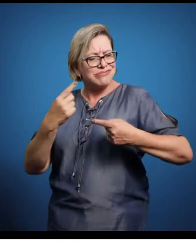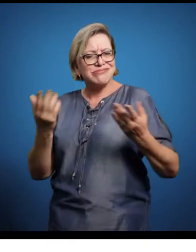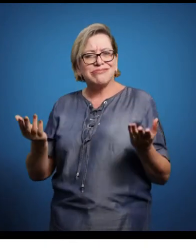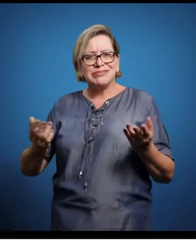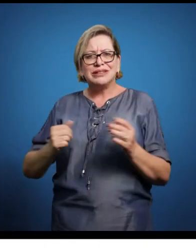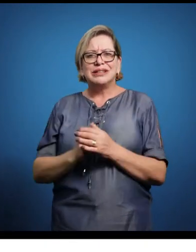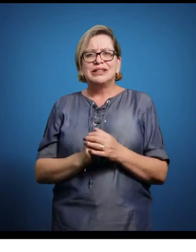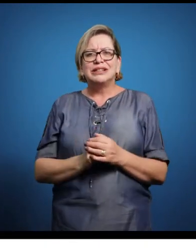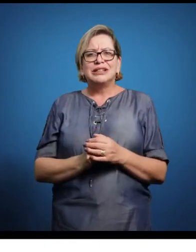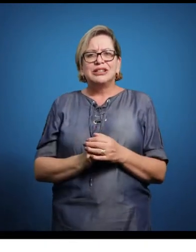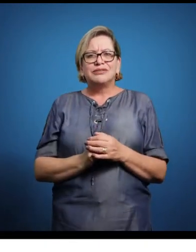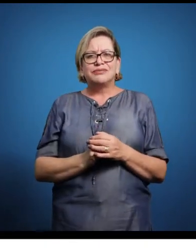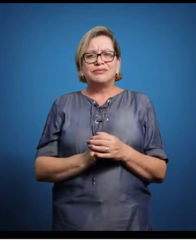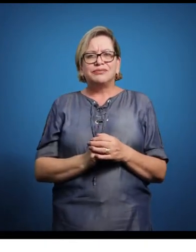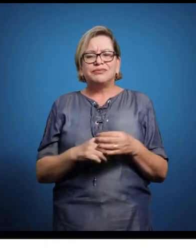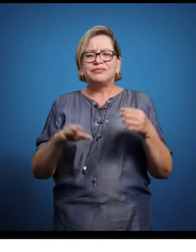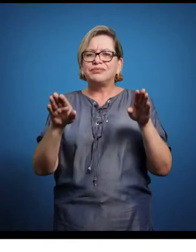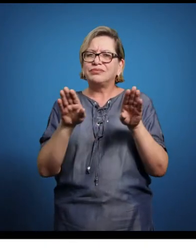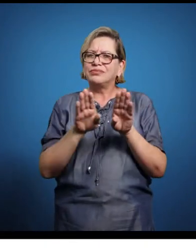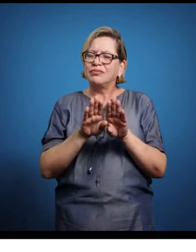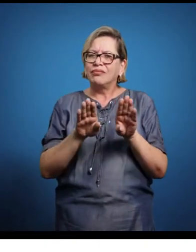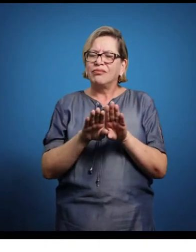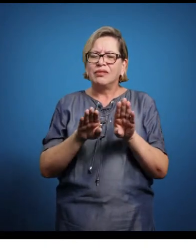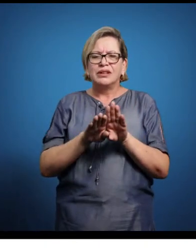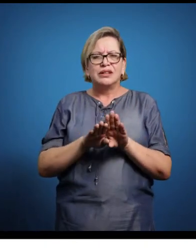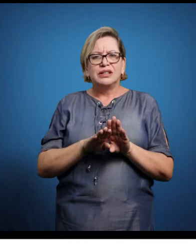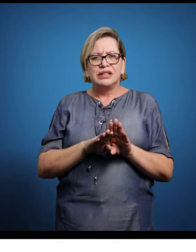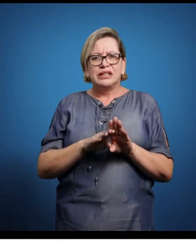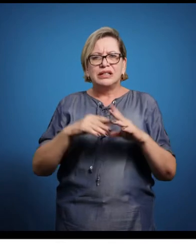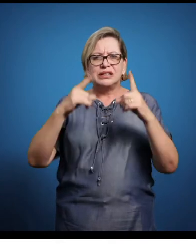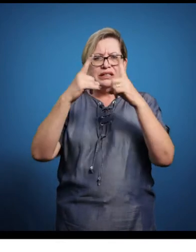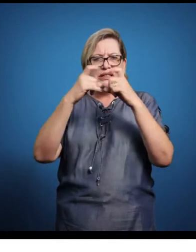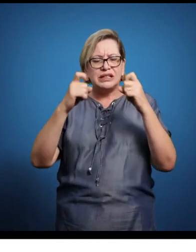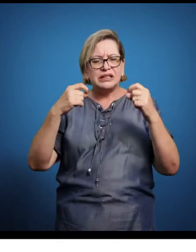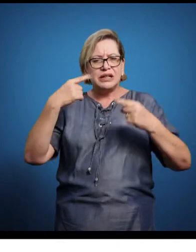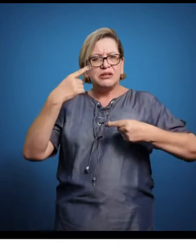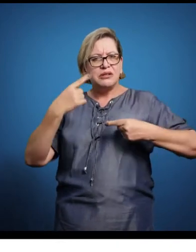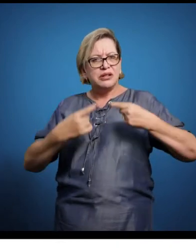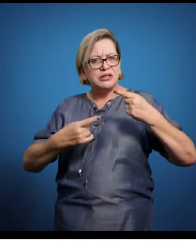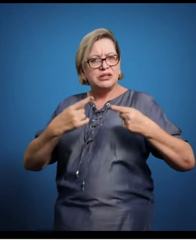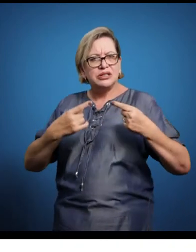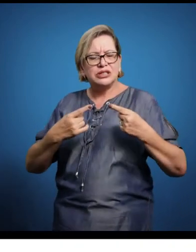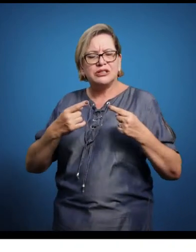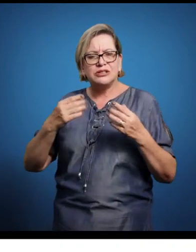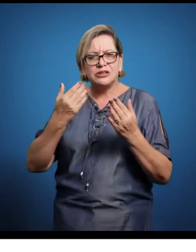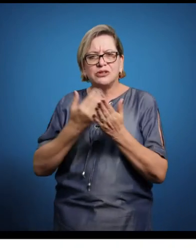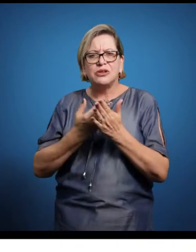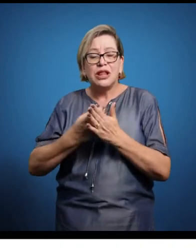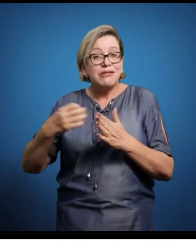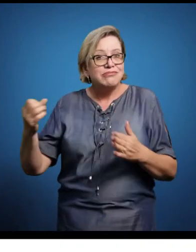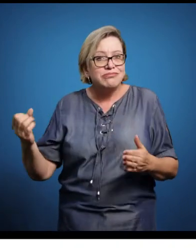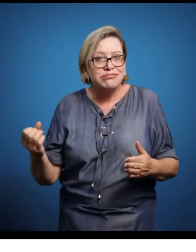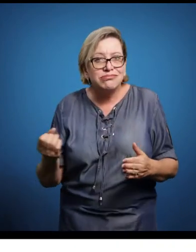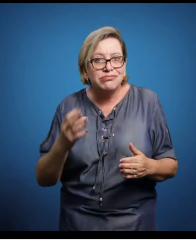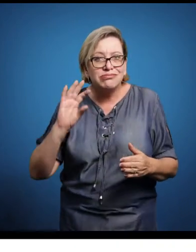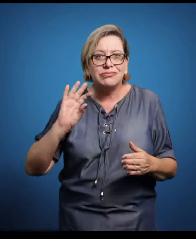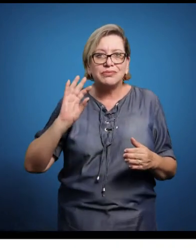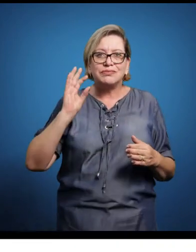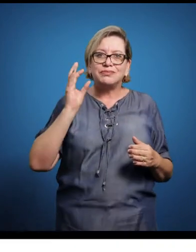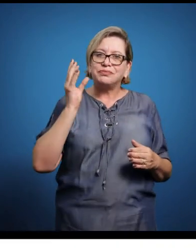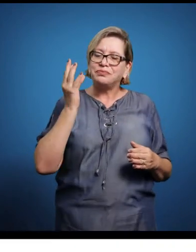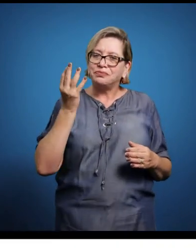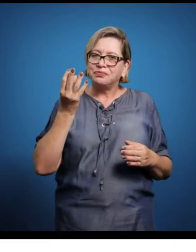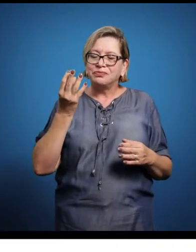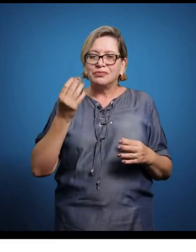certo nós estamos também a ciência política começa a estudar novos fenômenos é como os perfis não